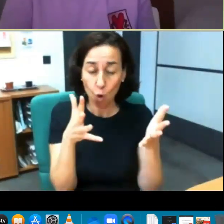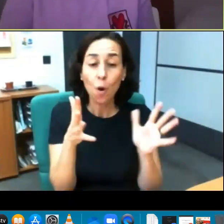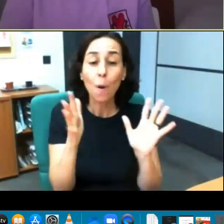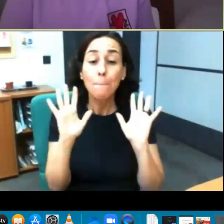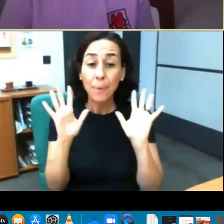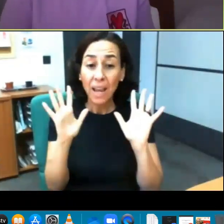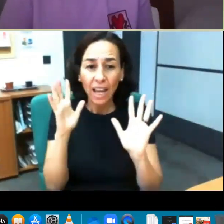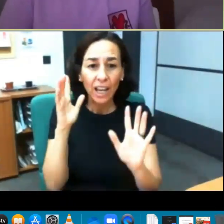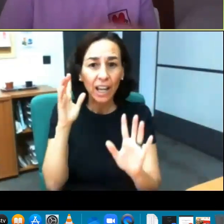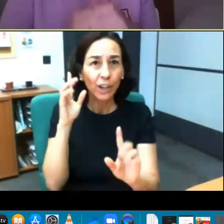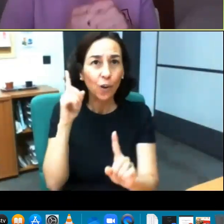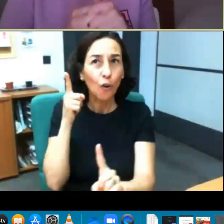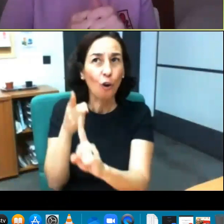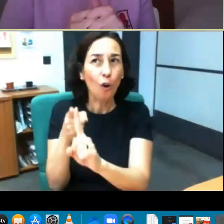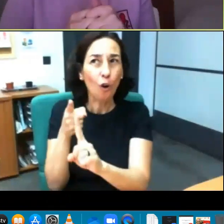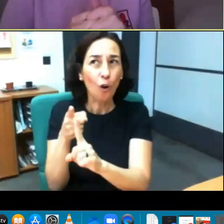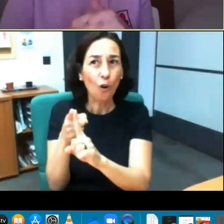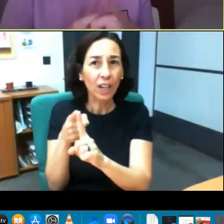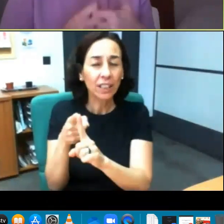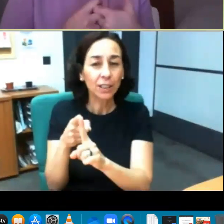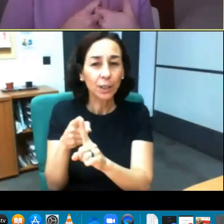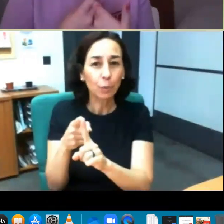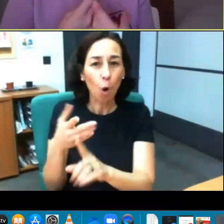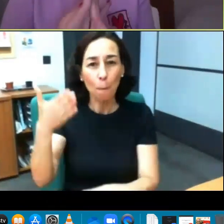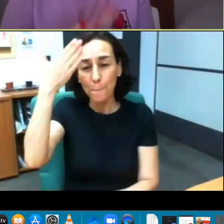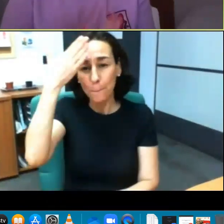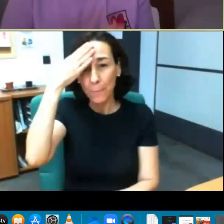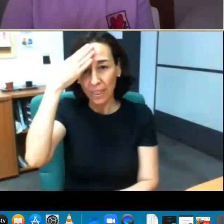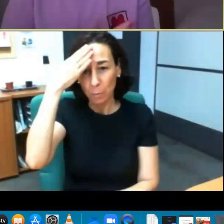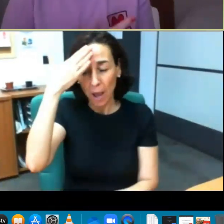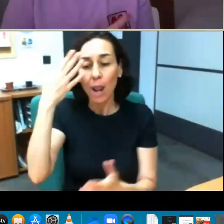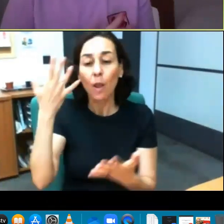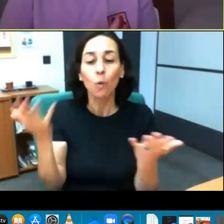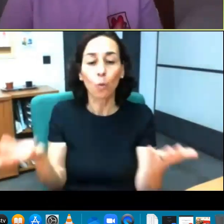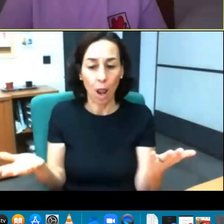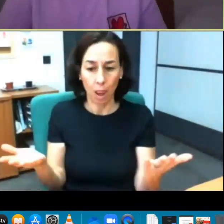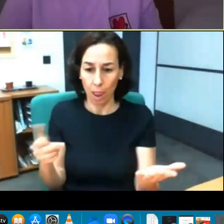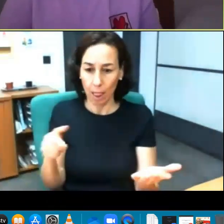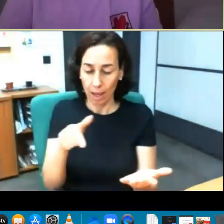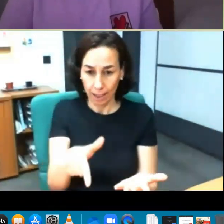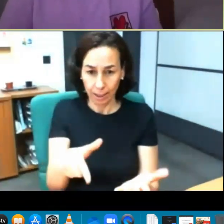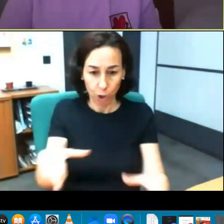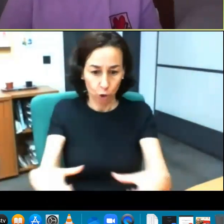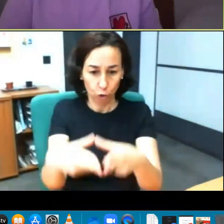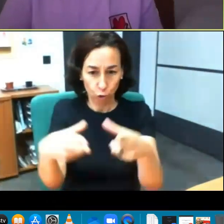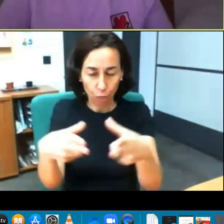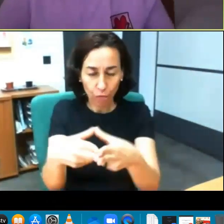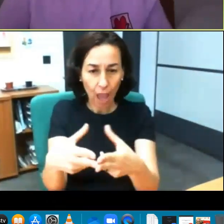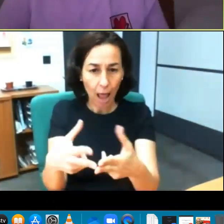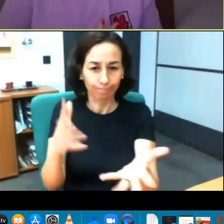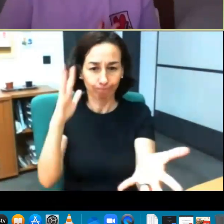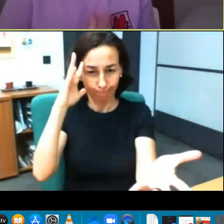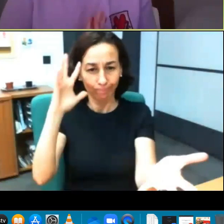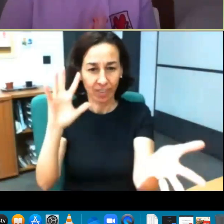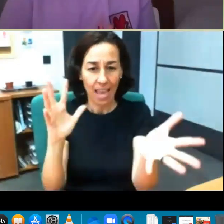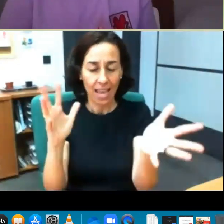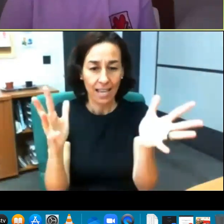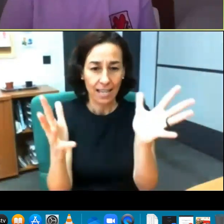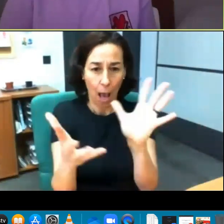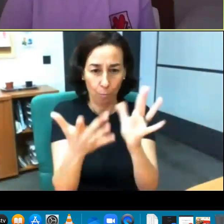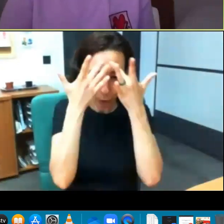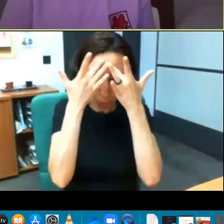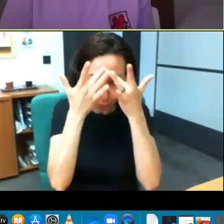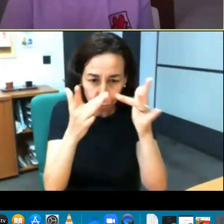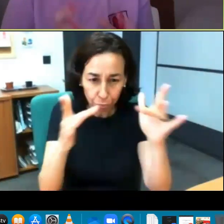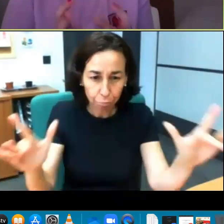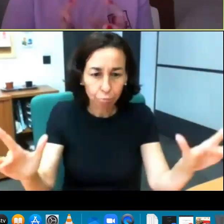ese trasfondo de cambio de concepciones a nivel social que implican para poder desempeñarlas,